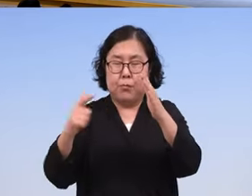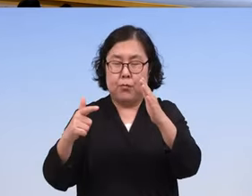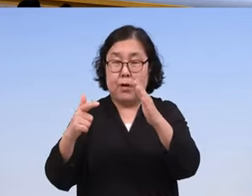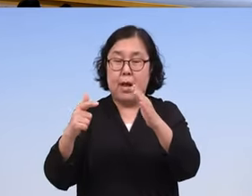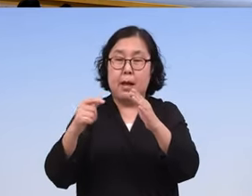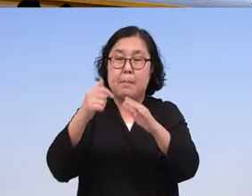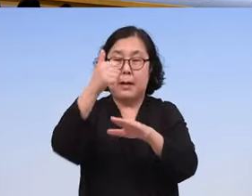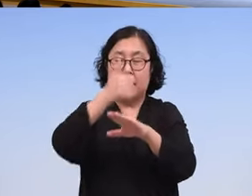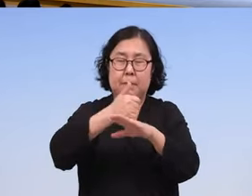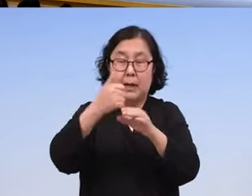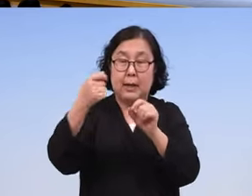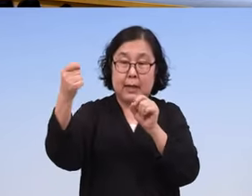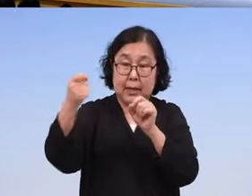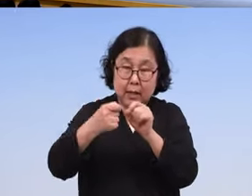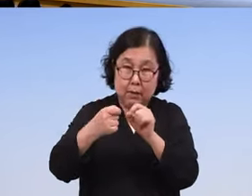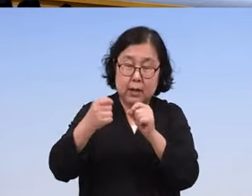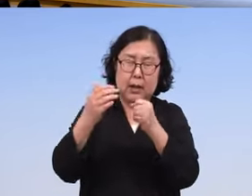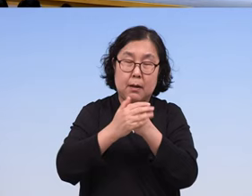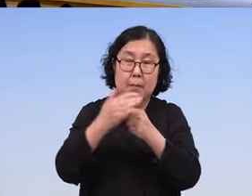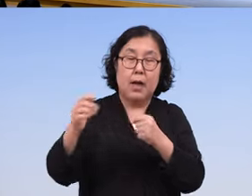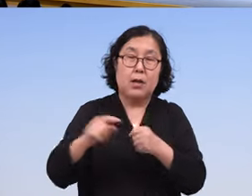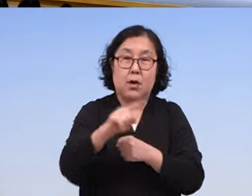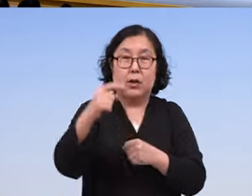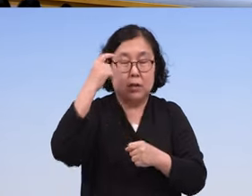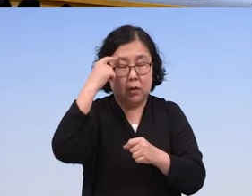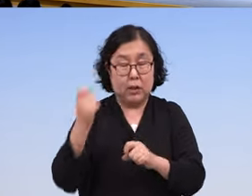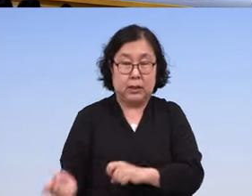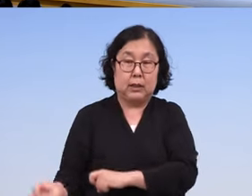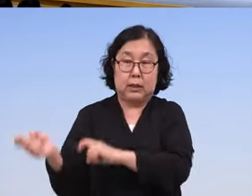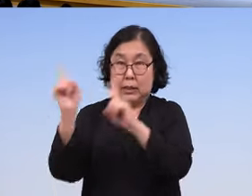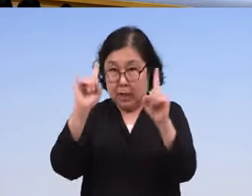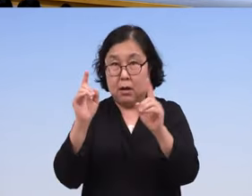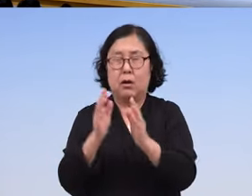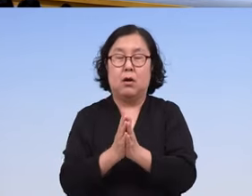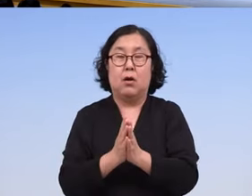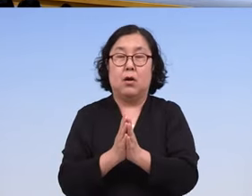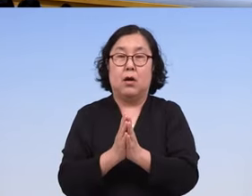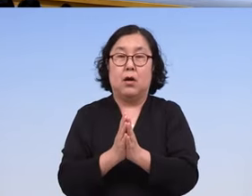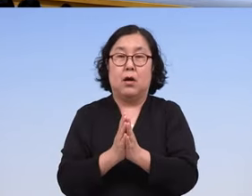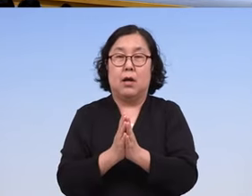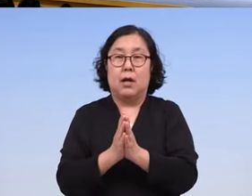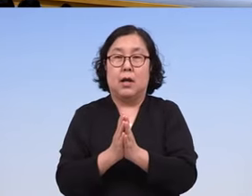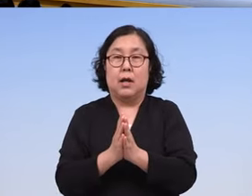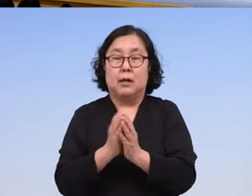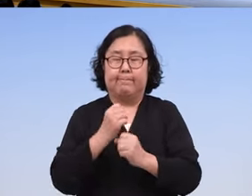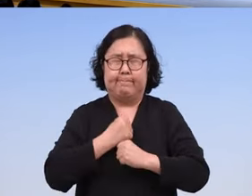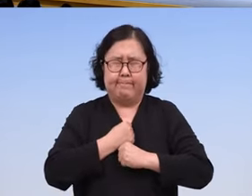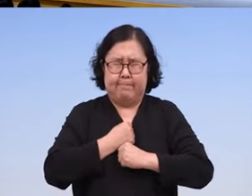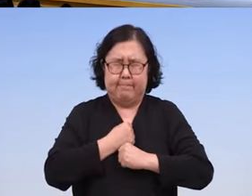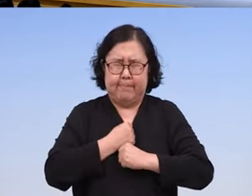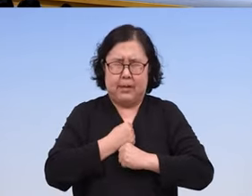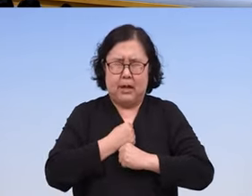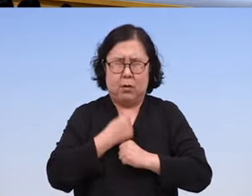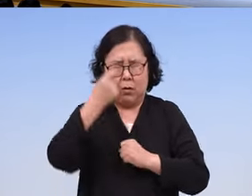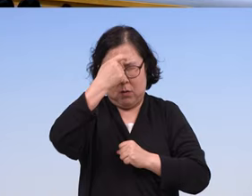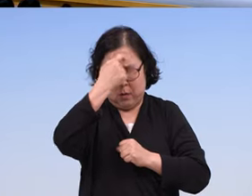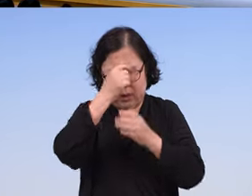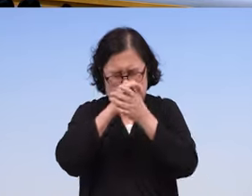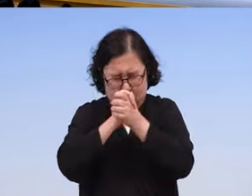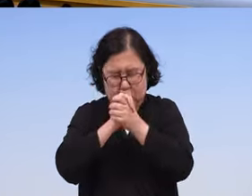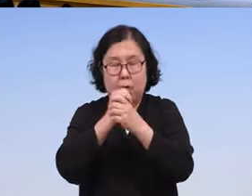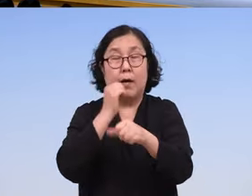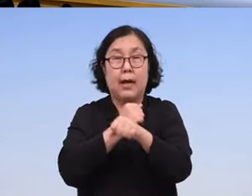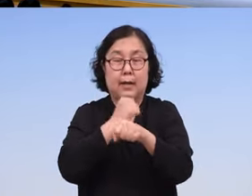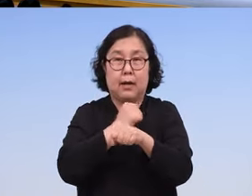만물의 마지막이 가까이 왔으니 그러므로 너희는 정신을 차리고 그 다음에 근신하여 기도하라.